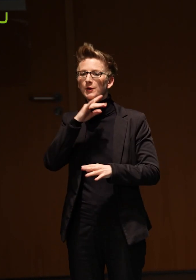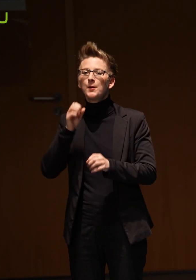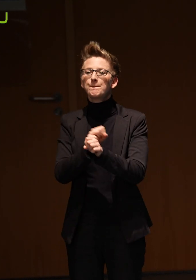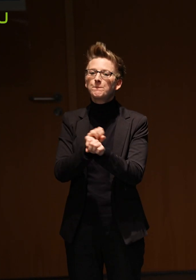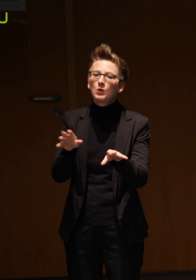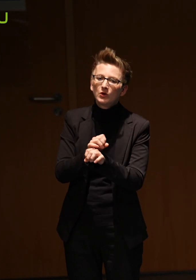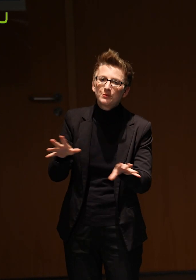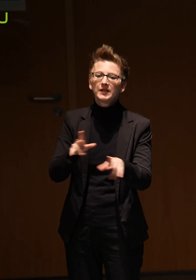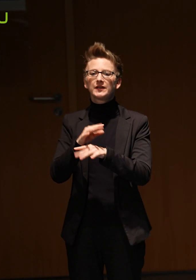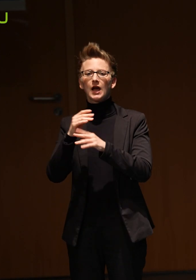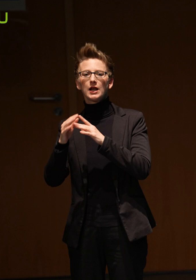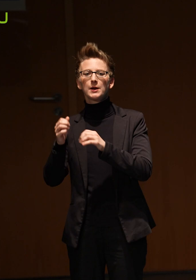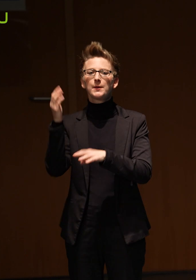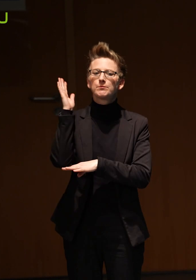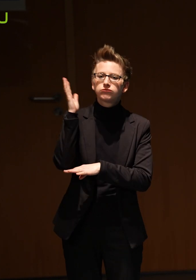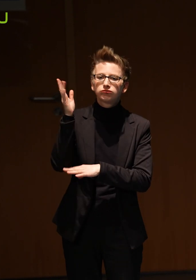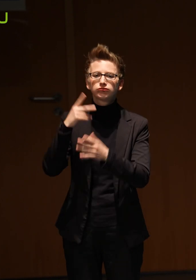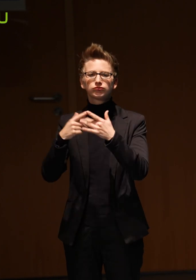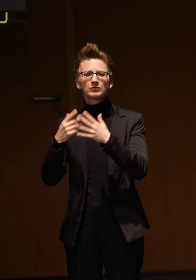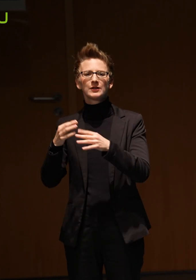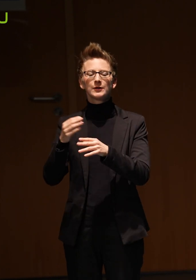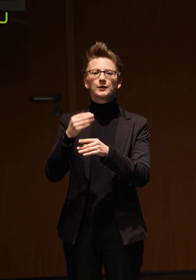multimedialen Beiträgen im Dortmunder Rathaus.